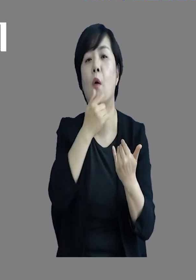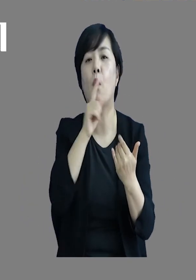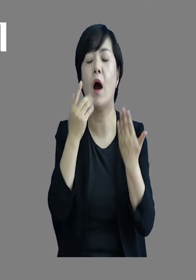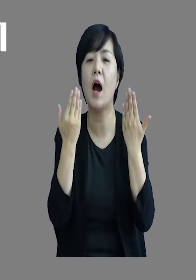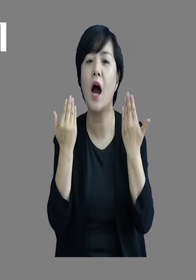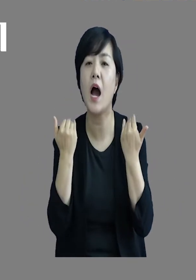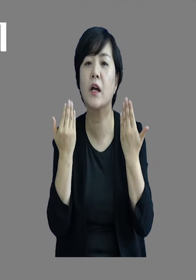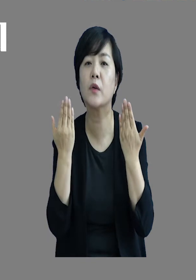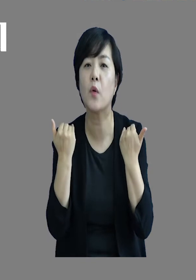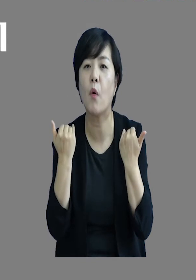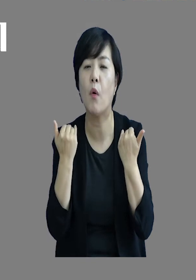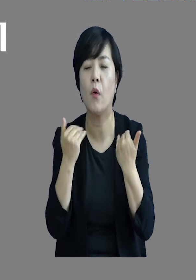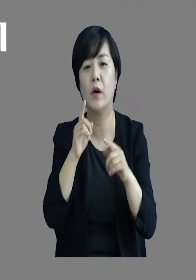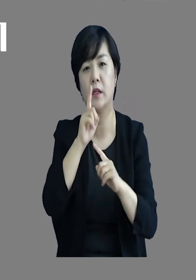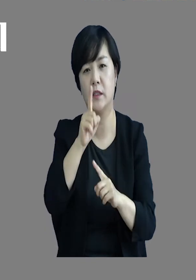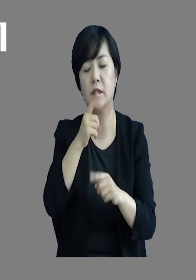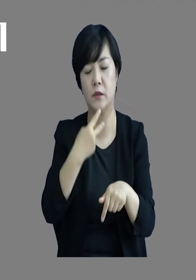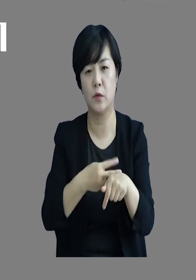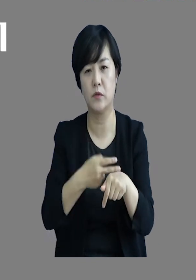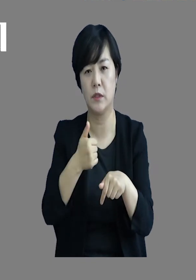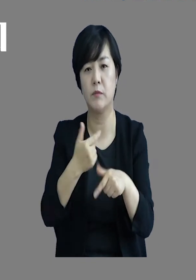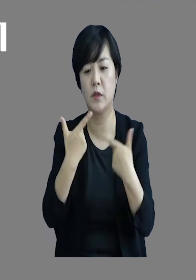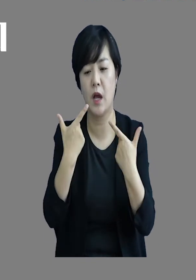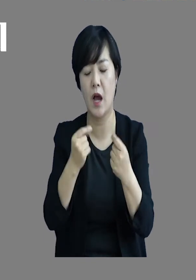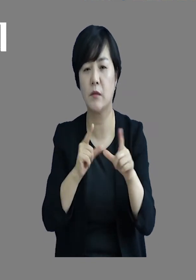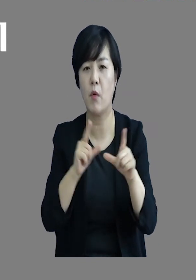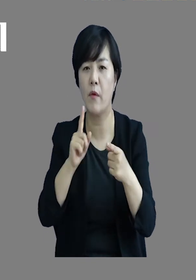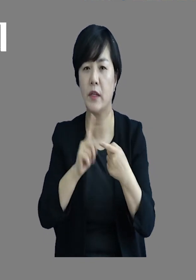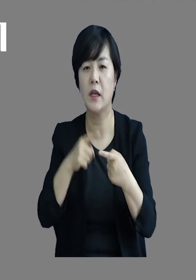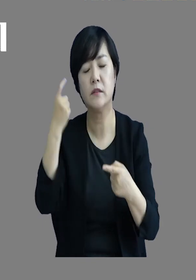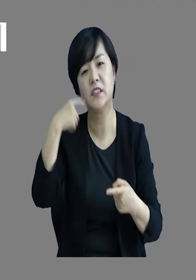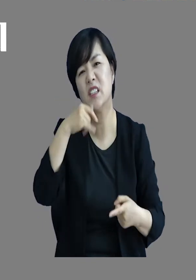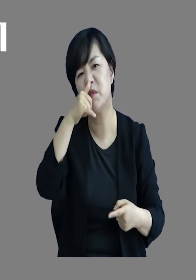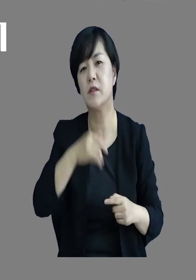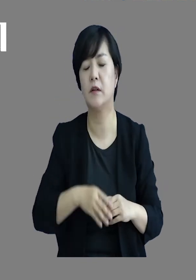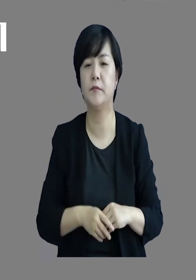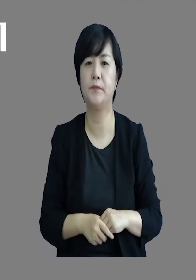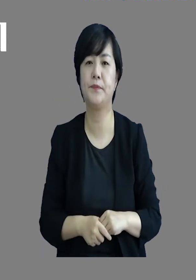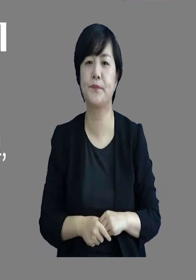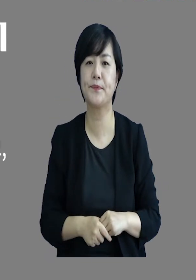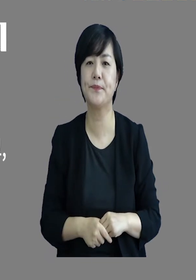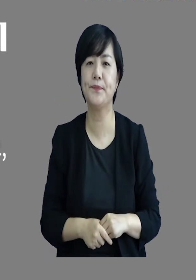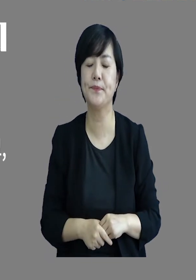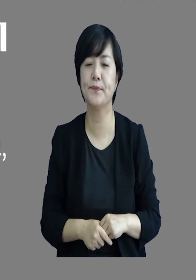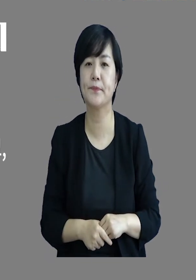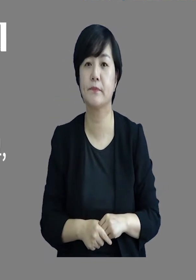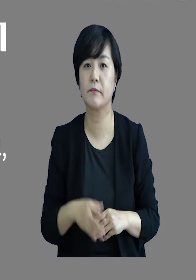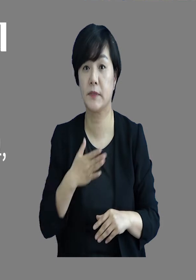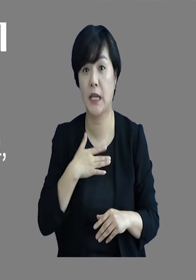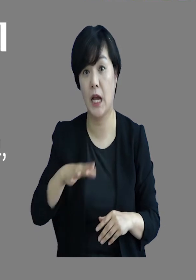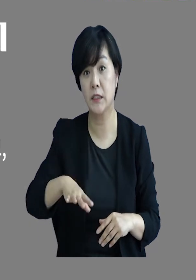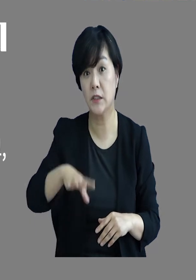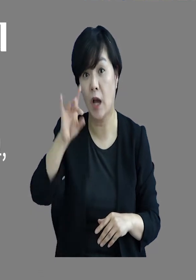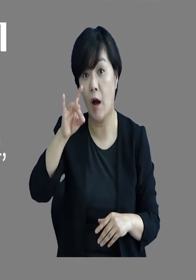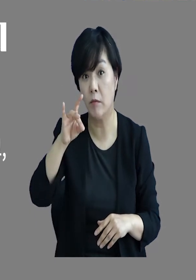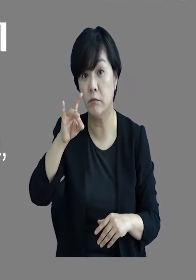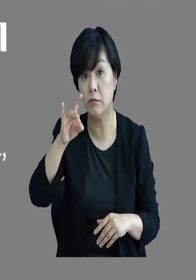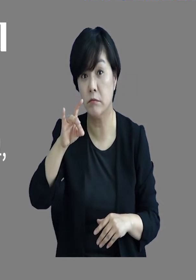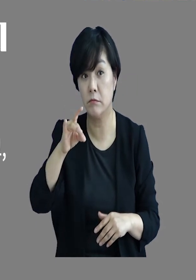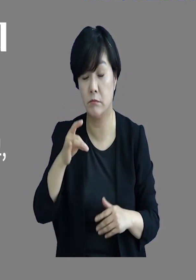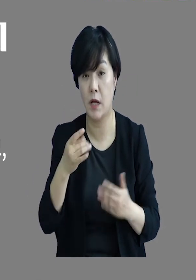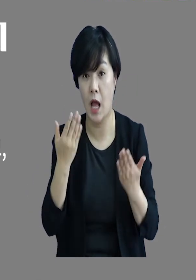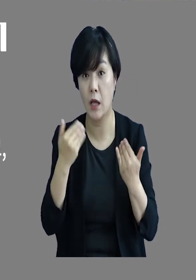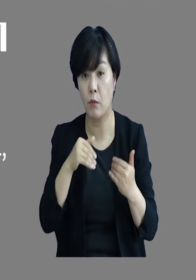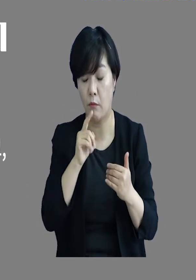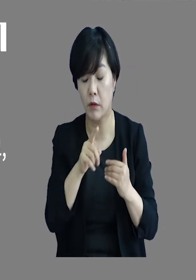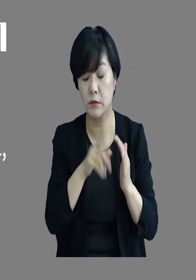배화학교 이동화 교사는 누구보다 이런 현실을 체감하고 있습니다. 제가 처음에 갔을 때는